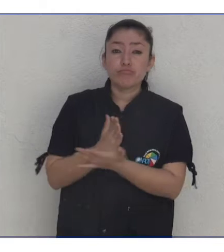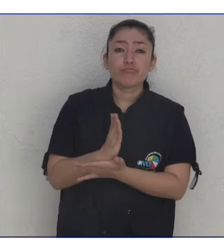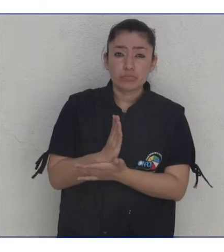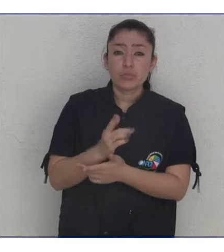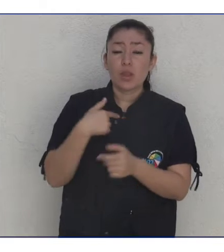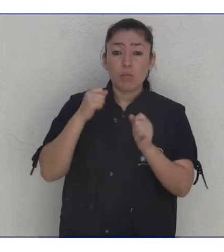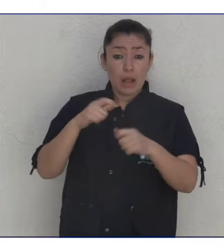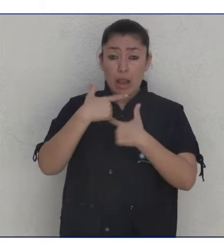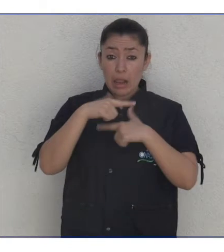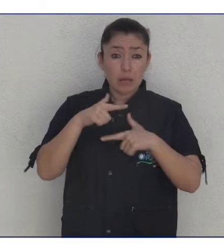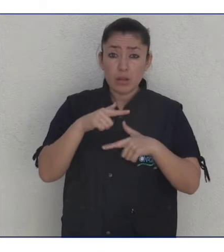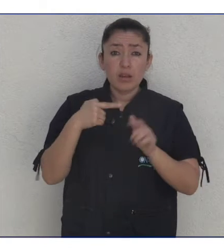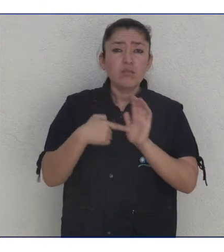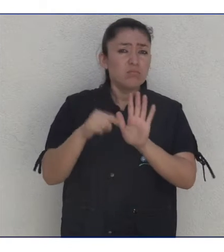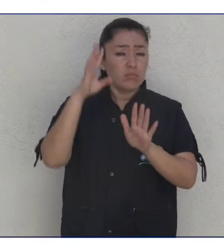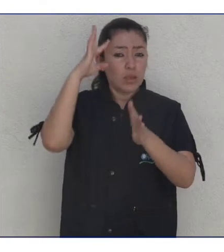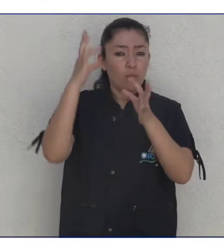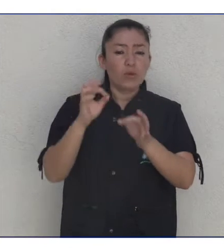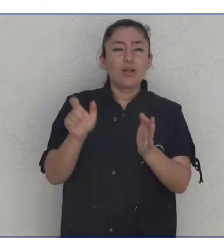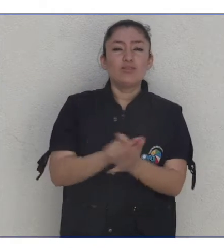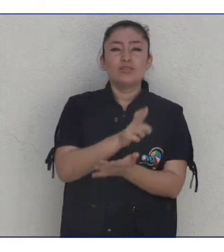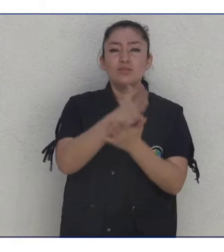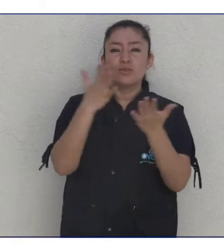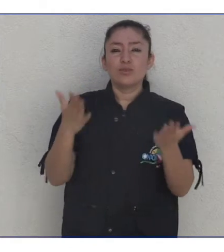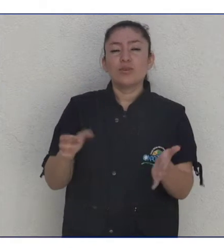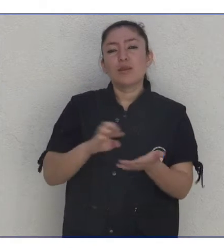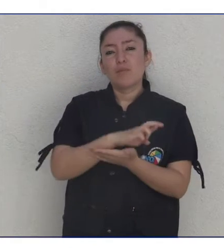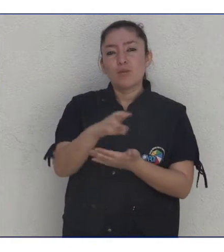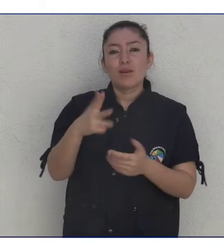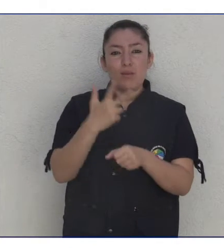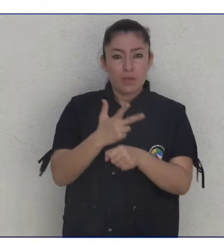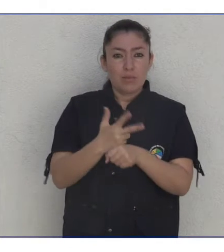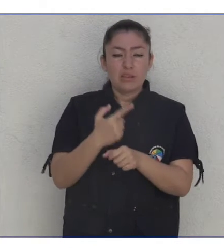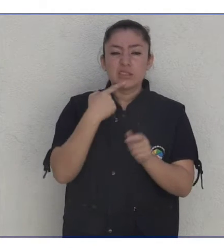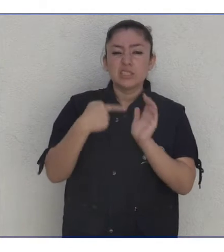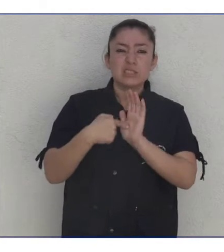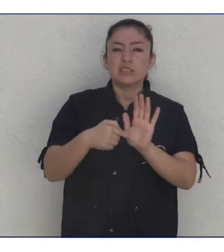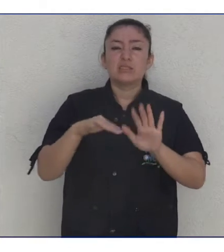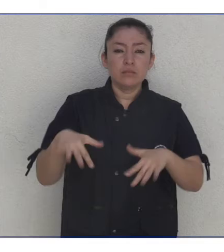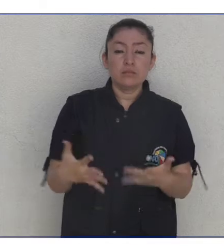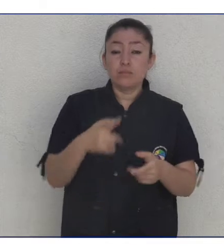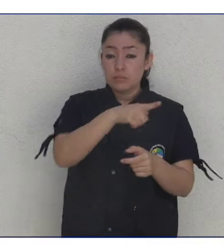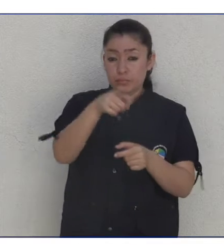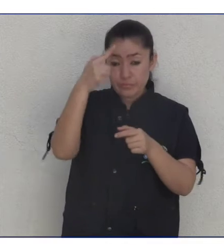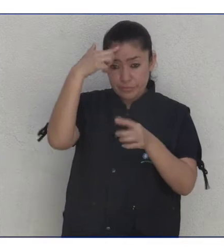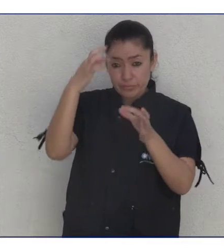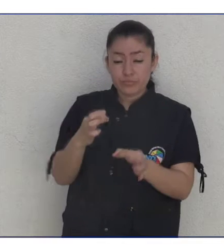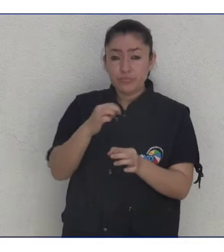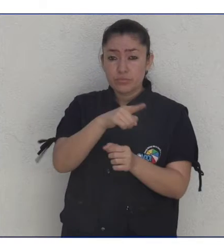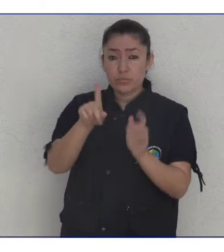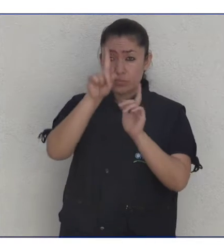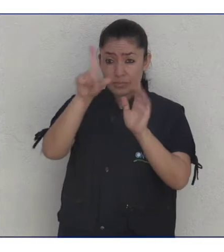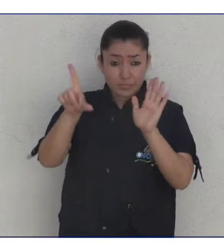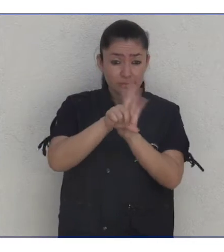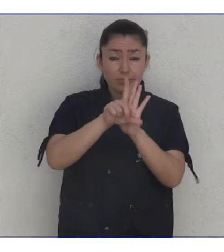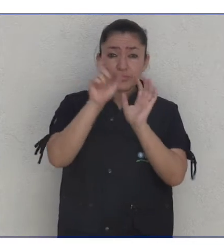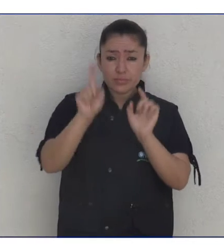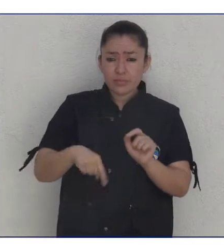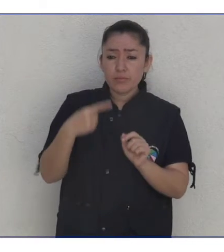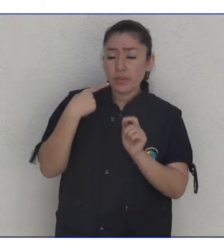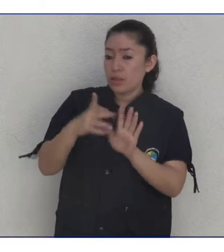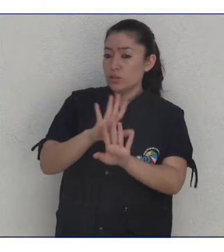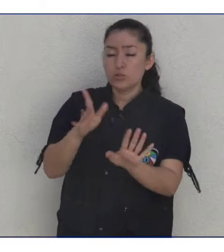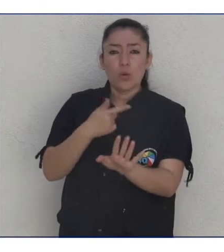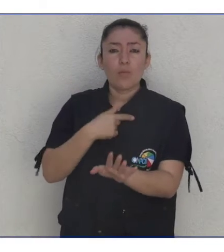será limitado de acuerdo a lo establecido en la Constitución Política de la República de Guatemala, la que por disposición expresa de una ley sea